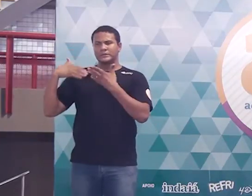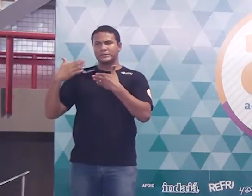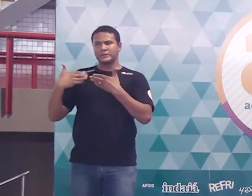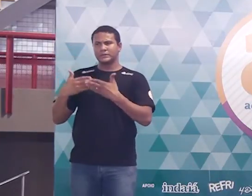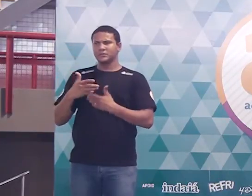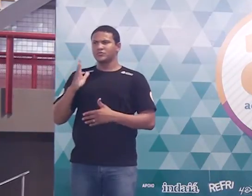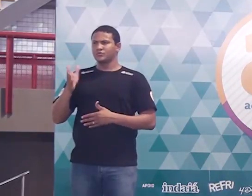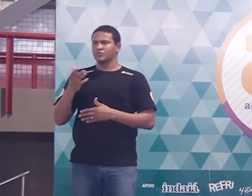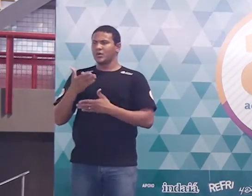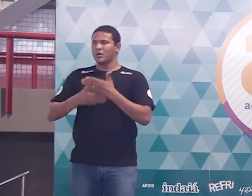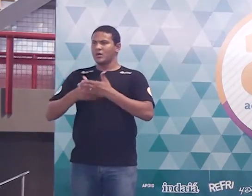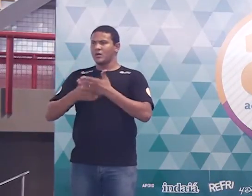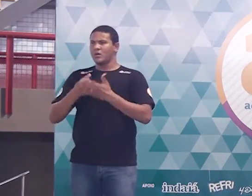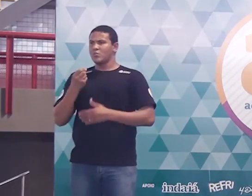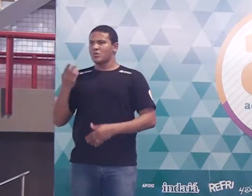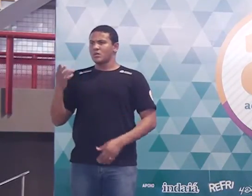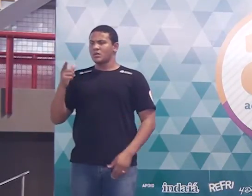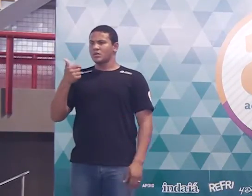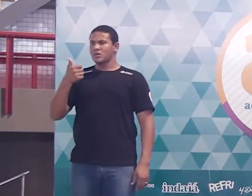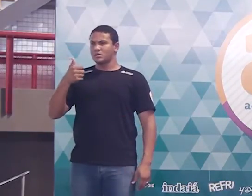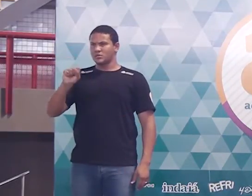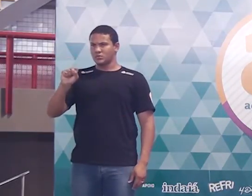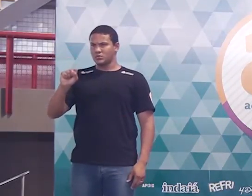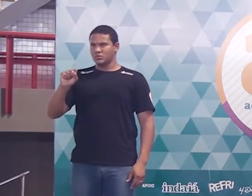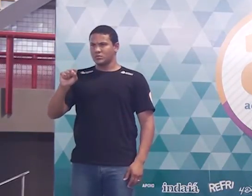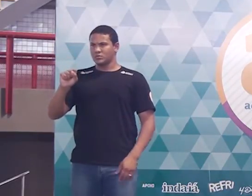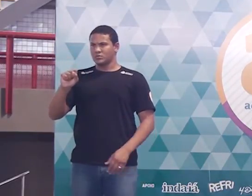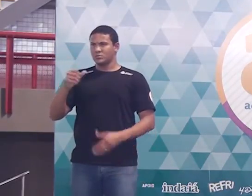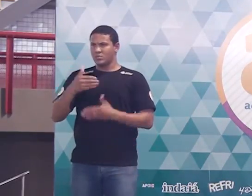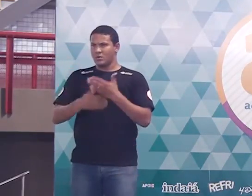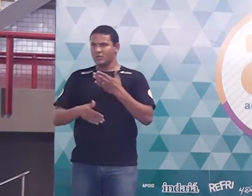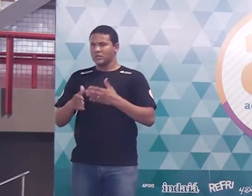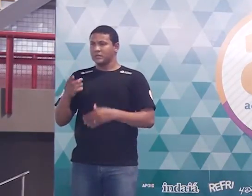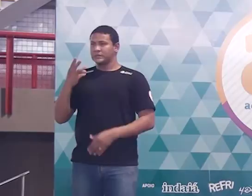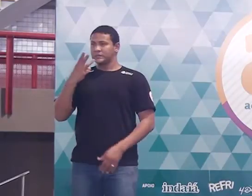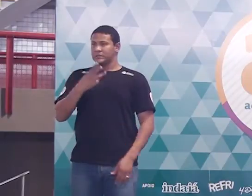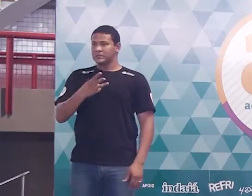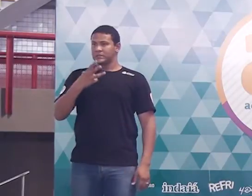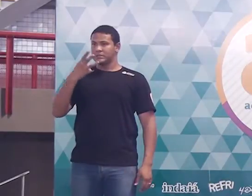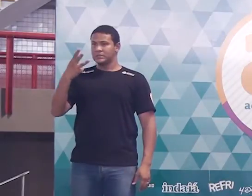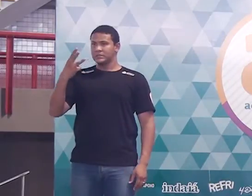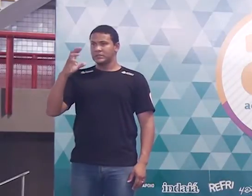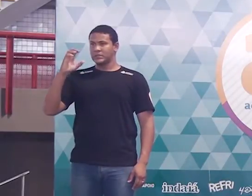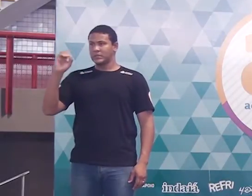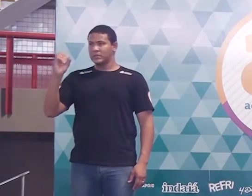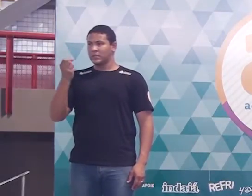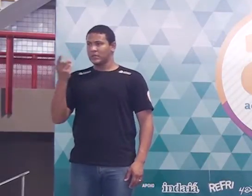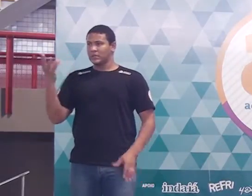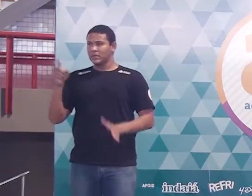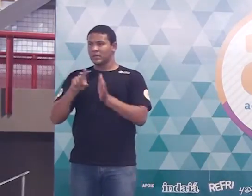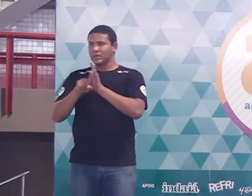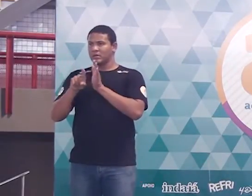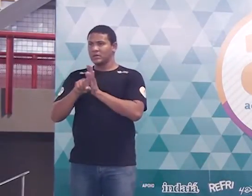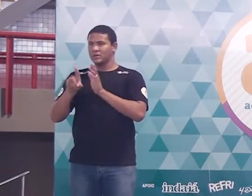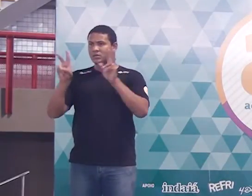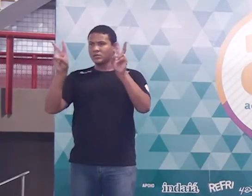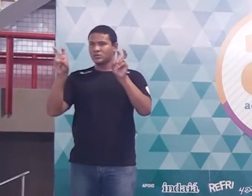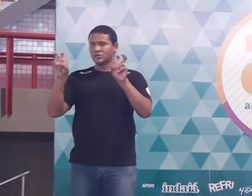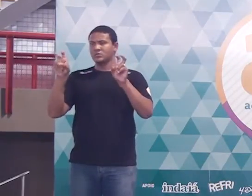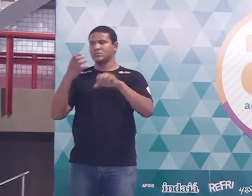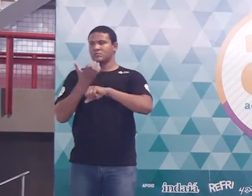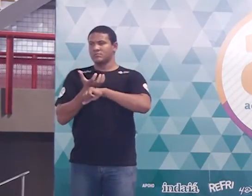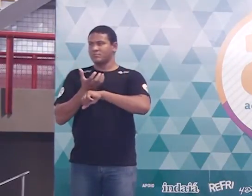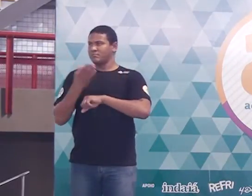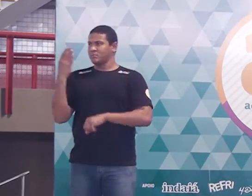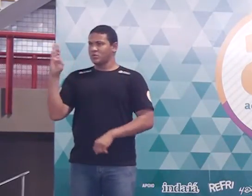foram 18 provas, mais de 330 questões de biologia. Destas,